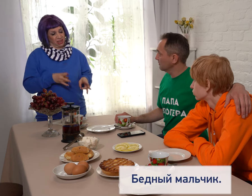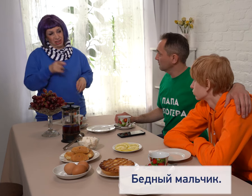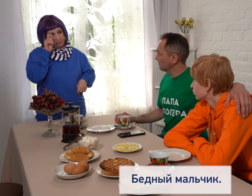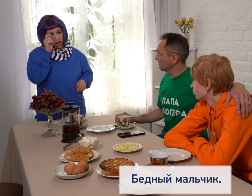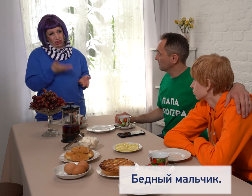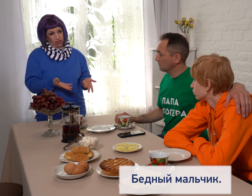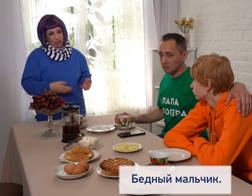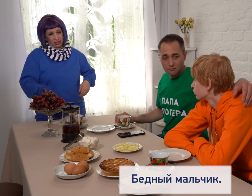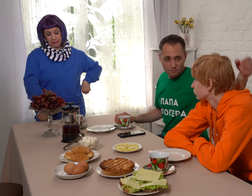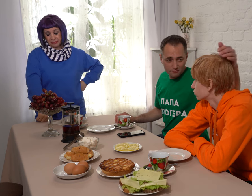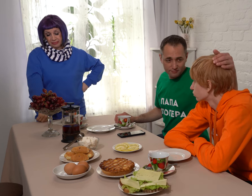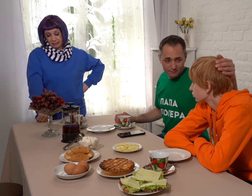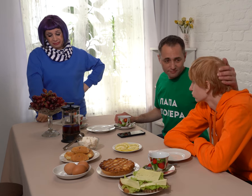Бедный мальчик.